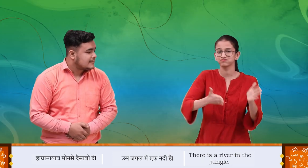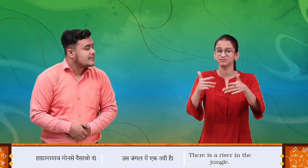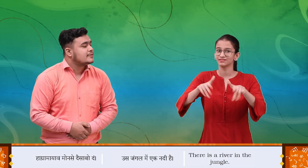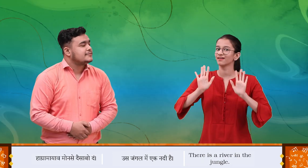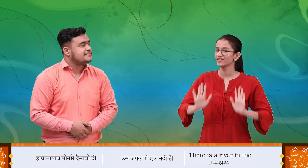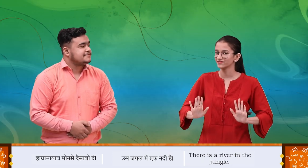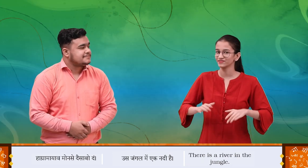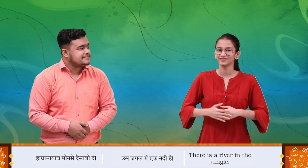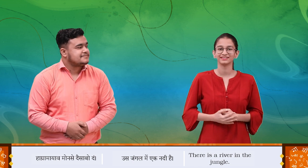दैसाबो दं।